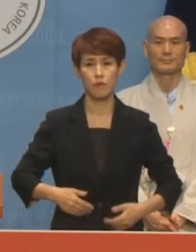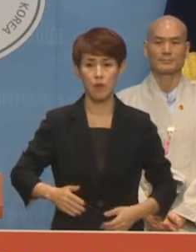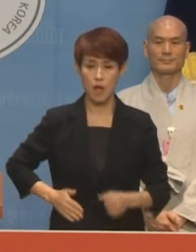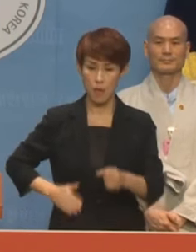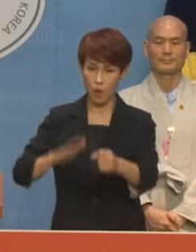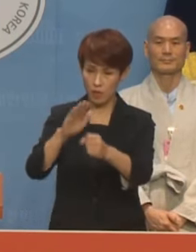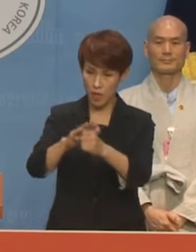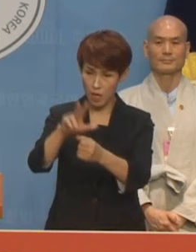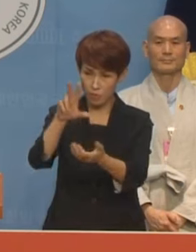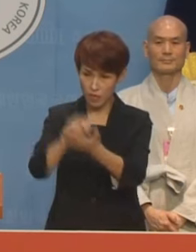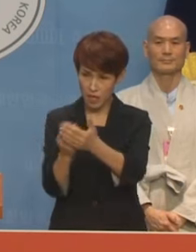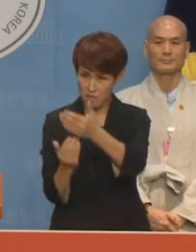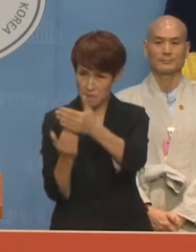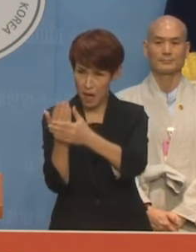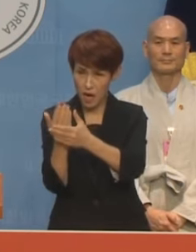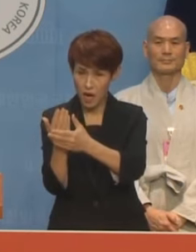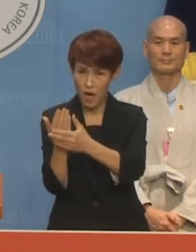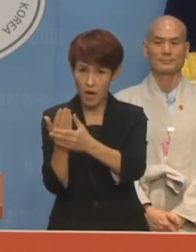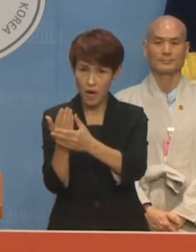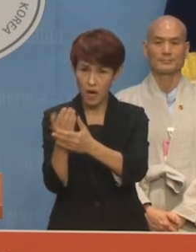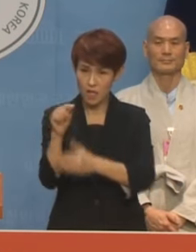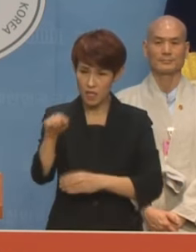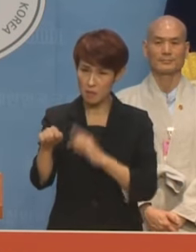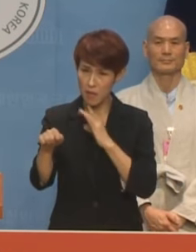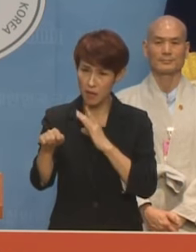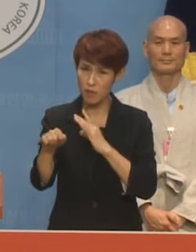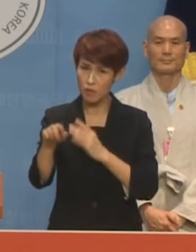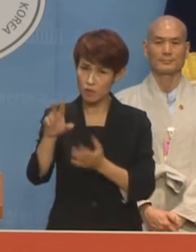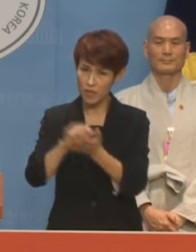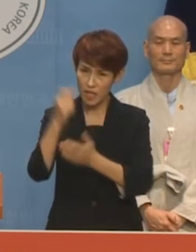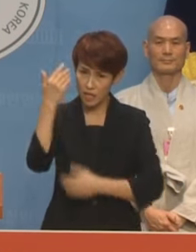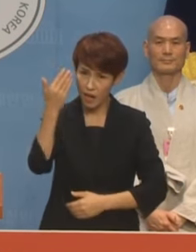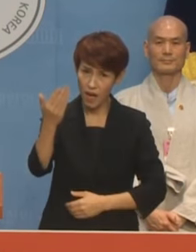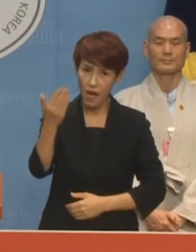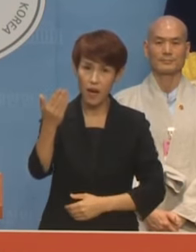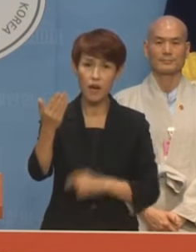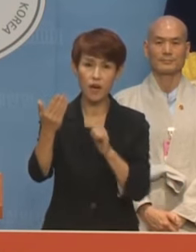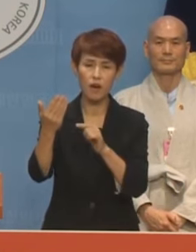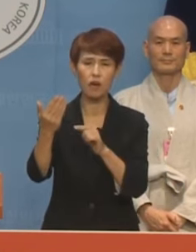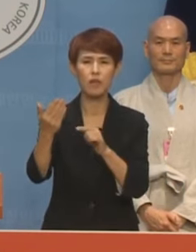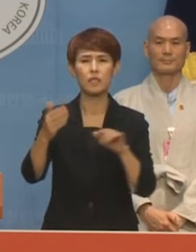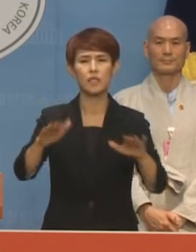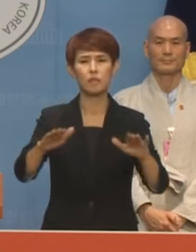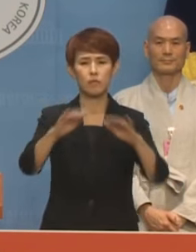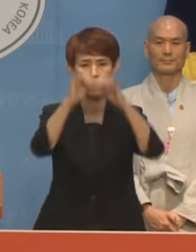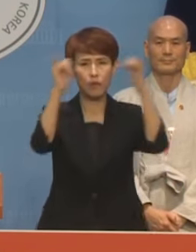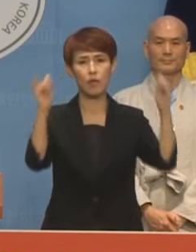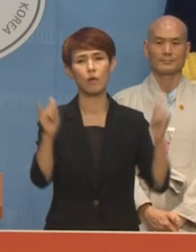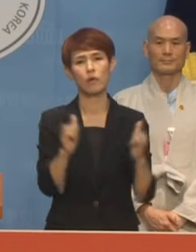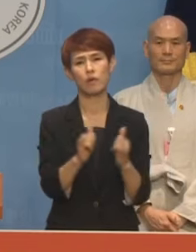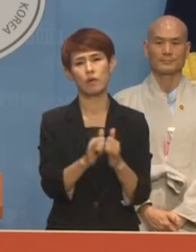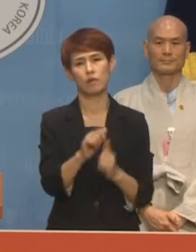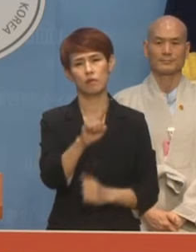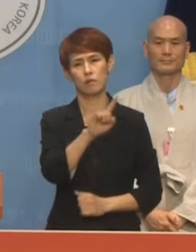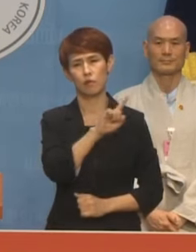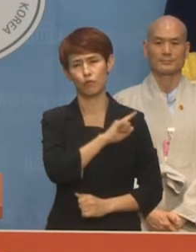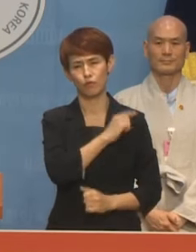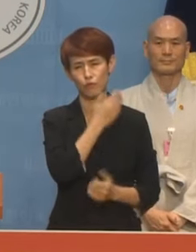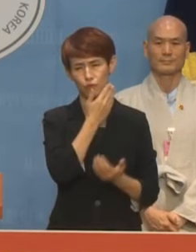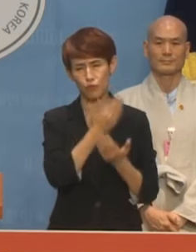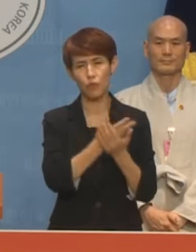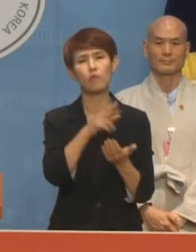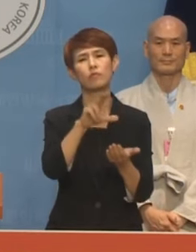해병대의 문제가 과연 해병대만의 문제일까 하는 이 질문은 현재 우리 사회에 있어 가장 중요한